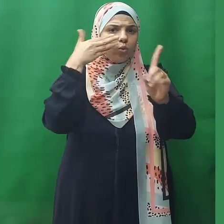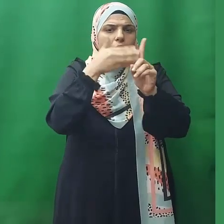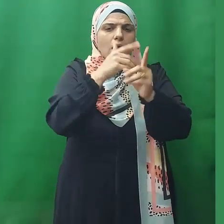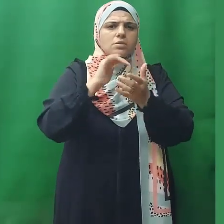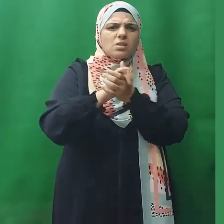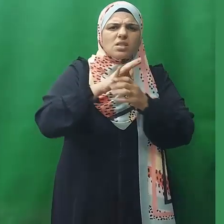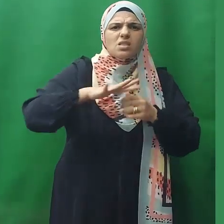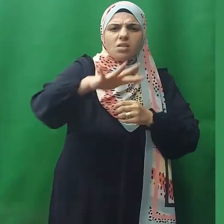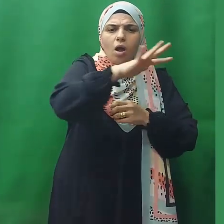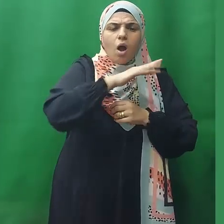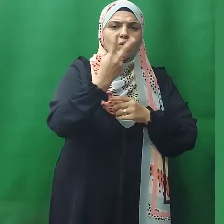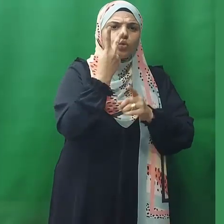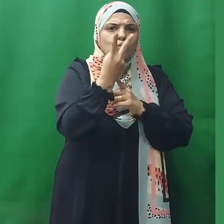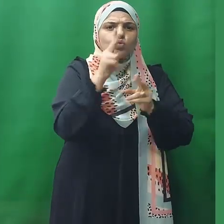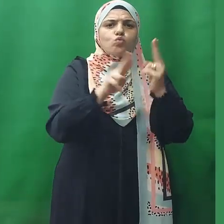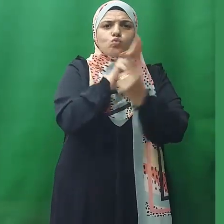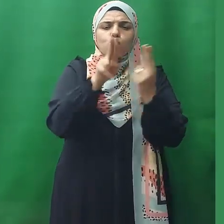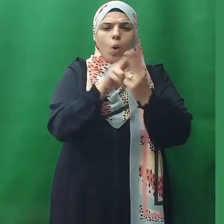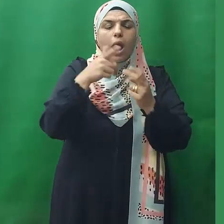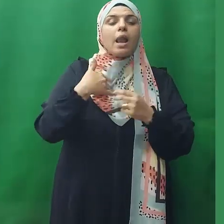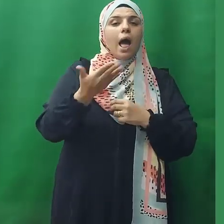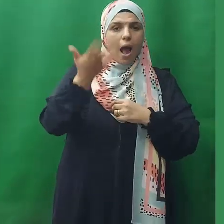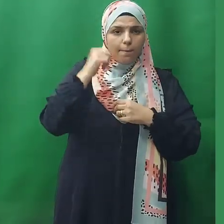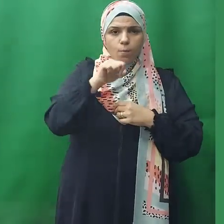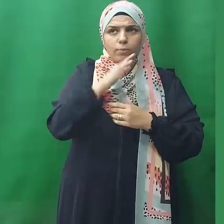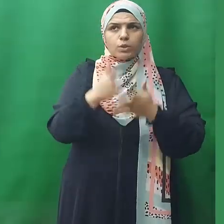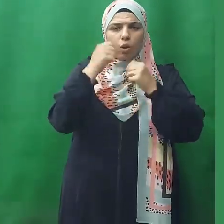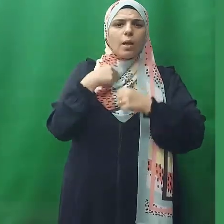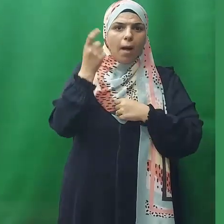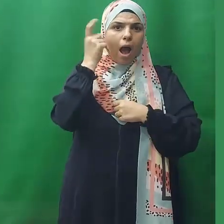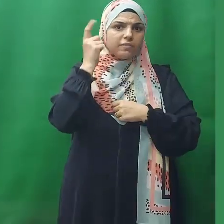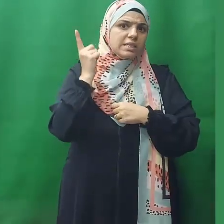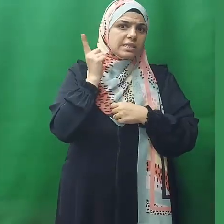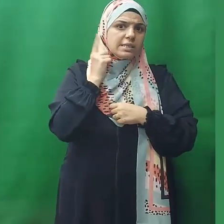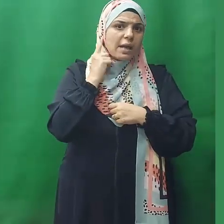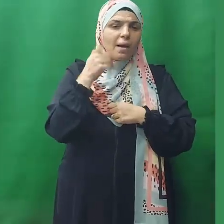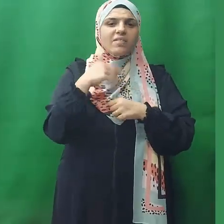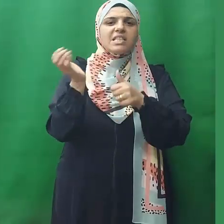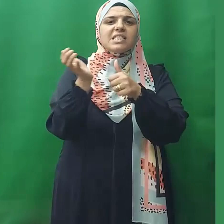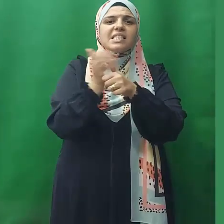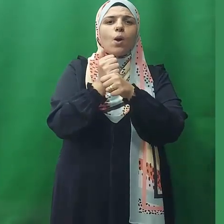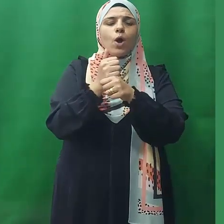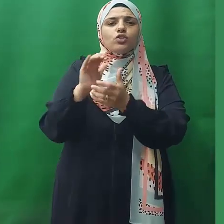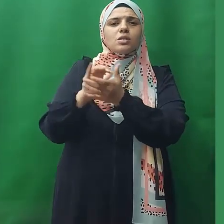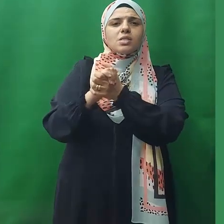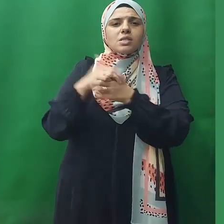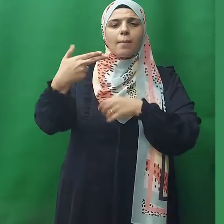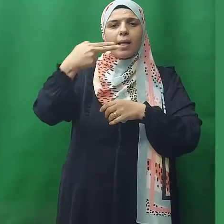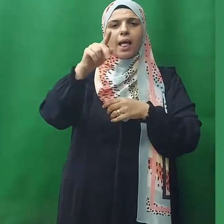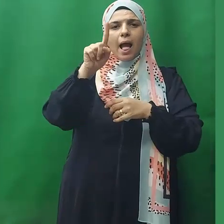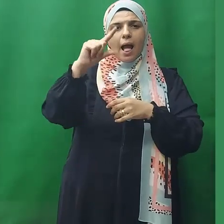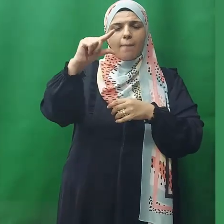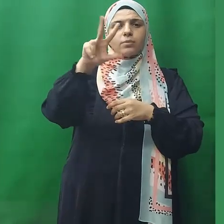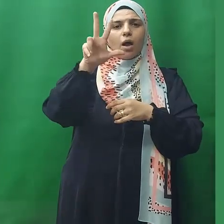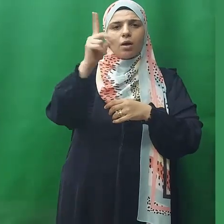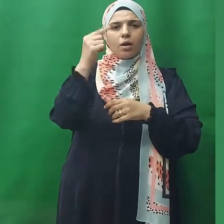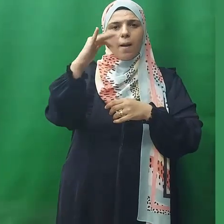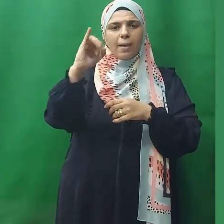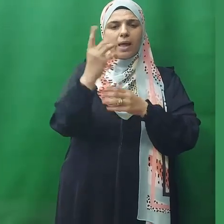عنهم وعندما علم نبينا صلى الله عليه وسلم بزواج صاحبه عبد الرحمن بن عوف رضي الله عنه قال له